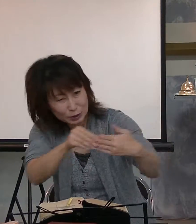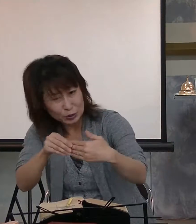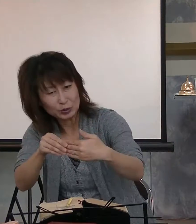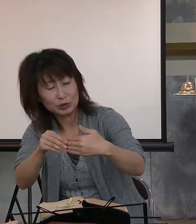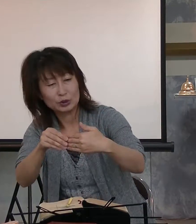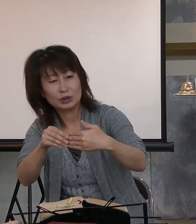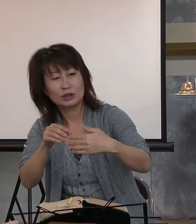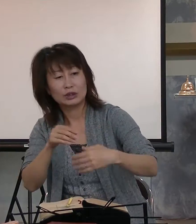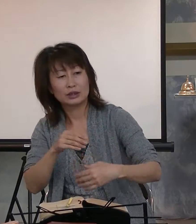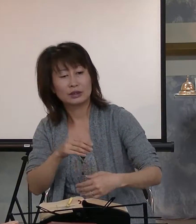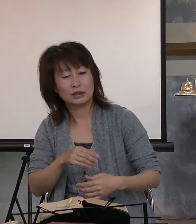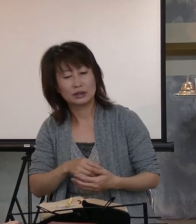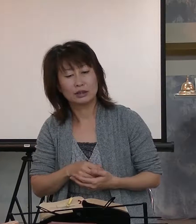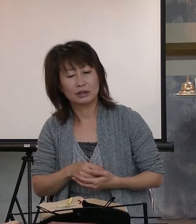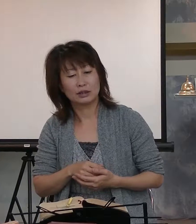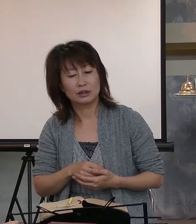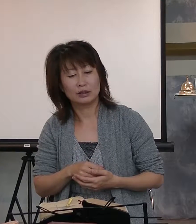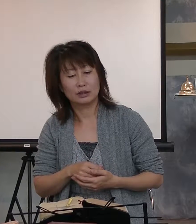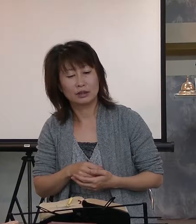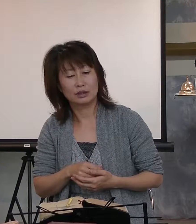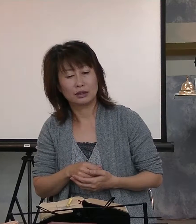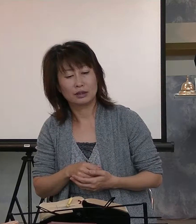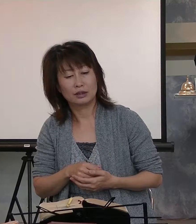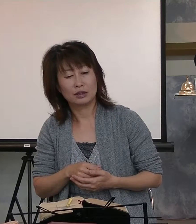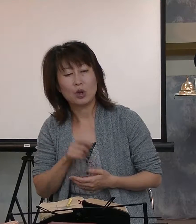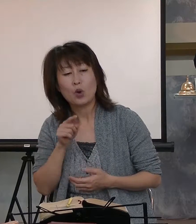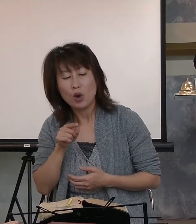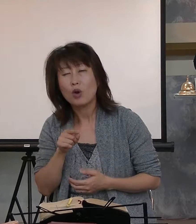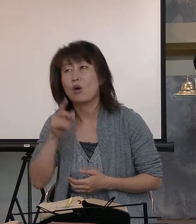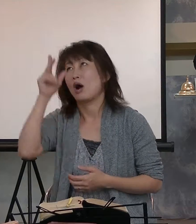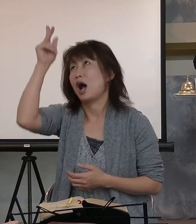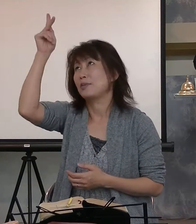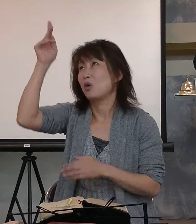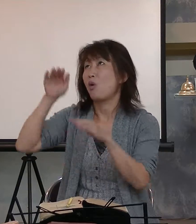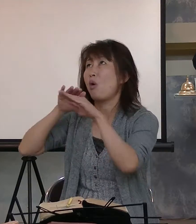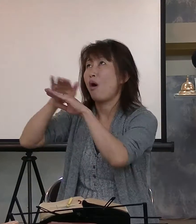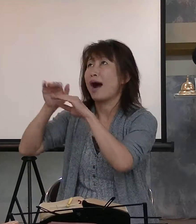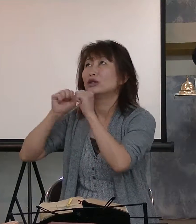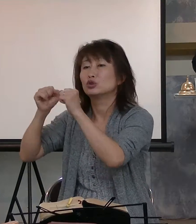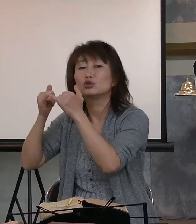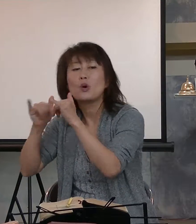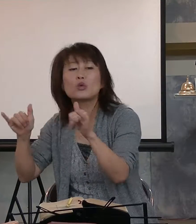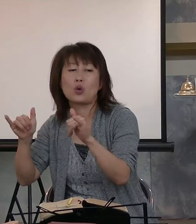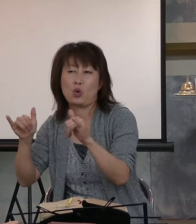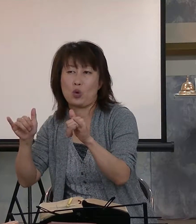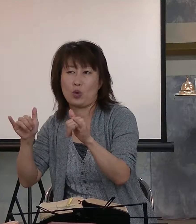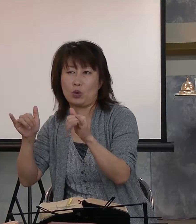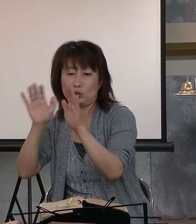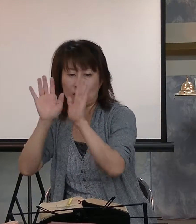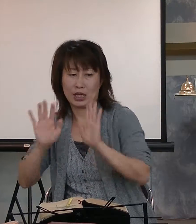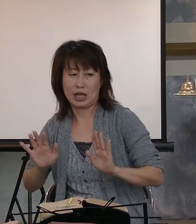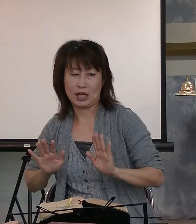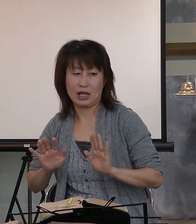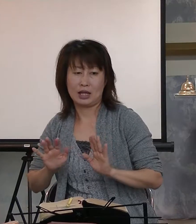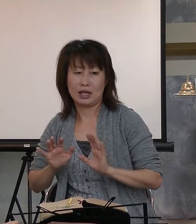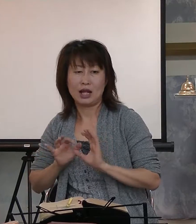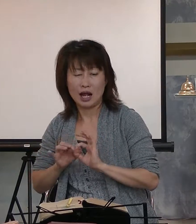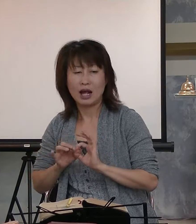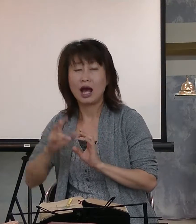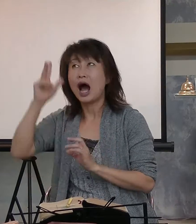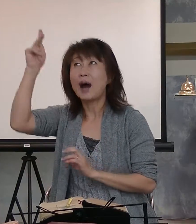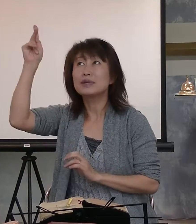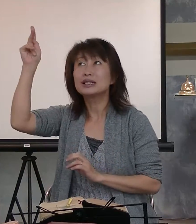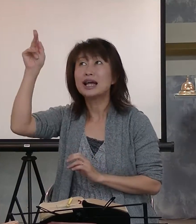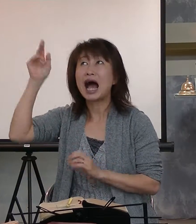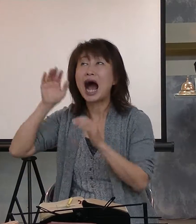なことが神を愛する者。だから神を愛する者たちは神から知恵